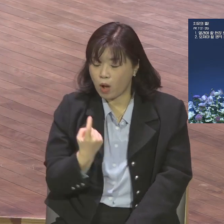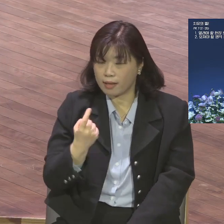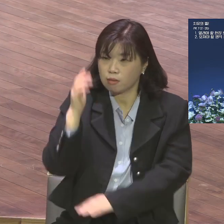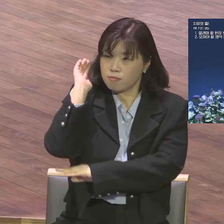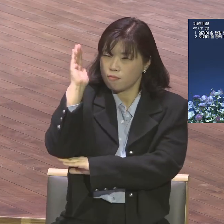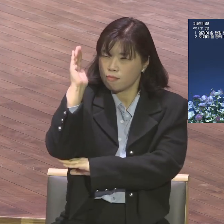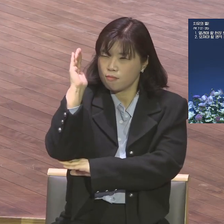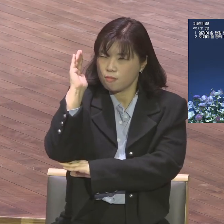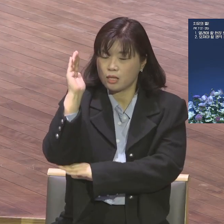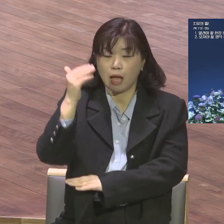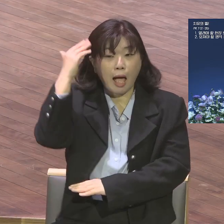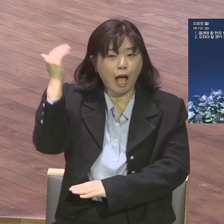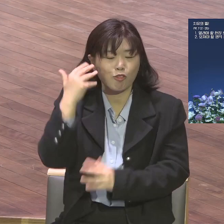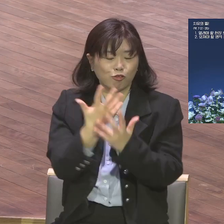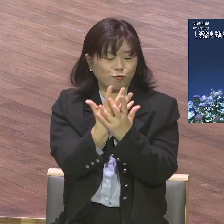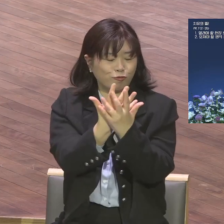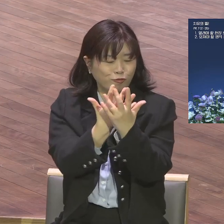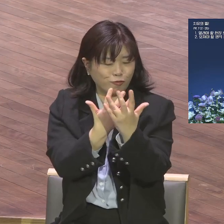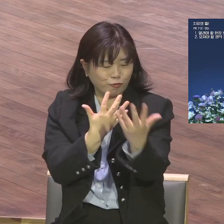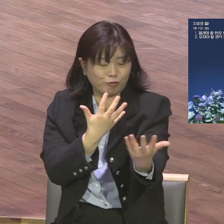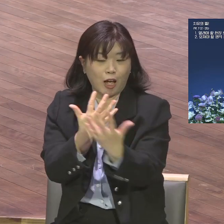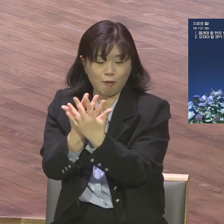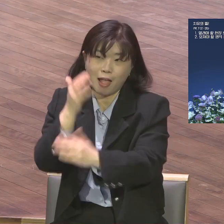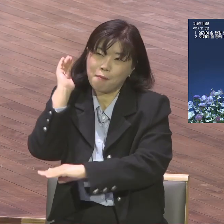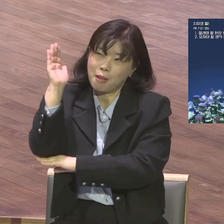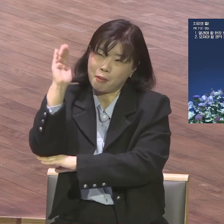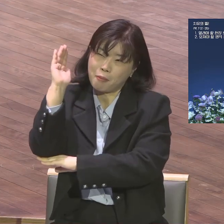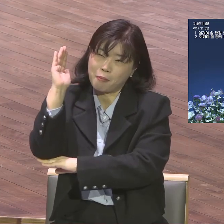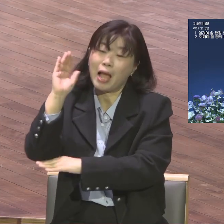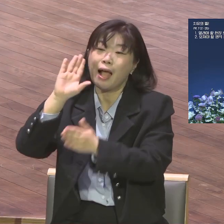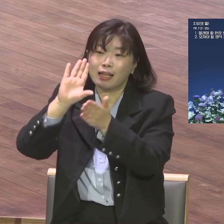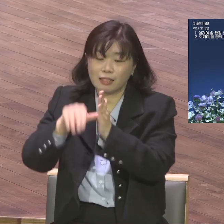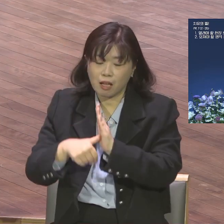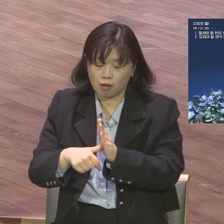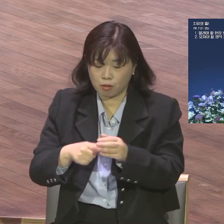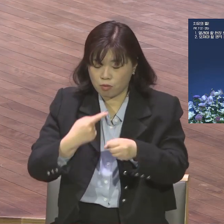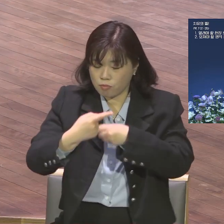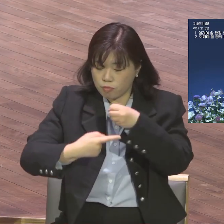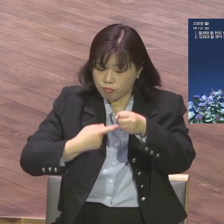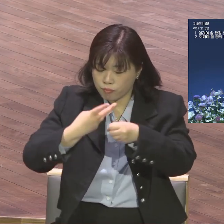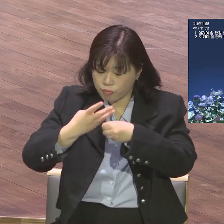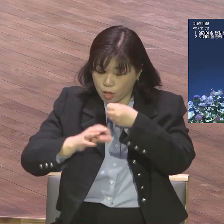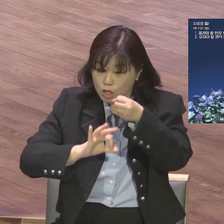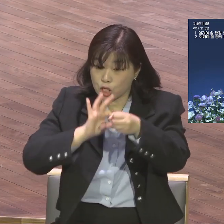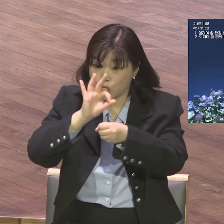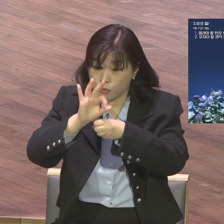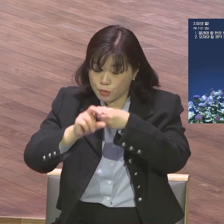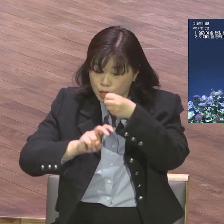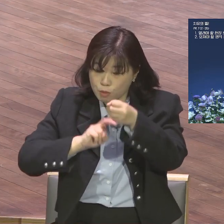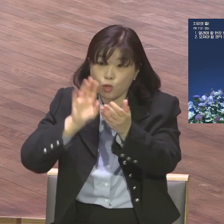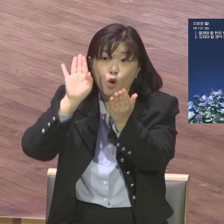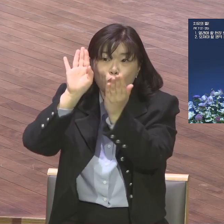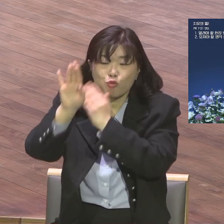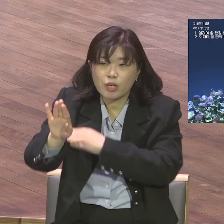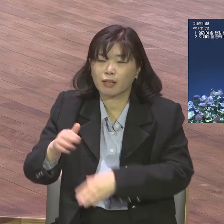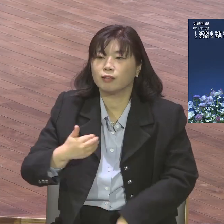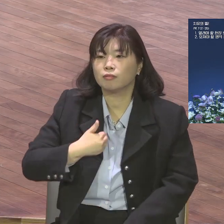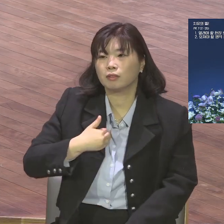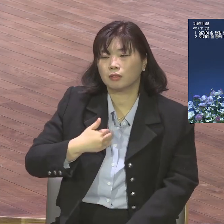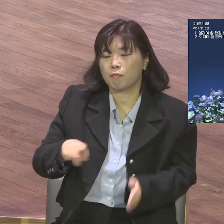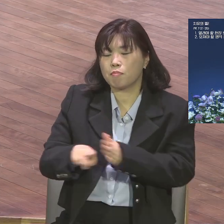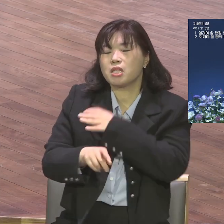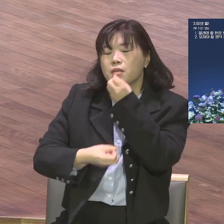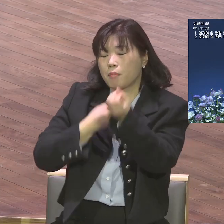이야기입니다. 수년 수십 년 후에 보면 빌그람 목사님이 내가 학생 때인데 그때 내가 손들고 영접하고 내가 목사가 되고